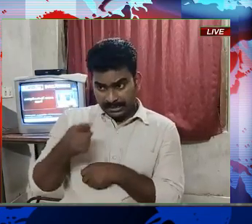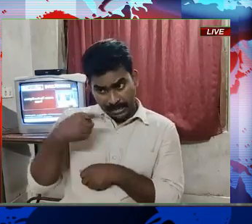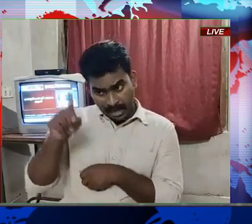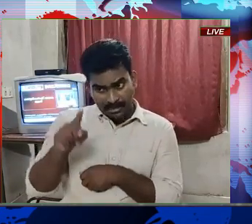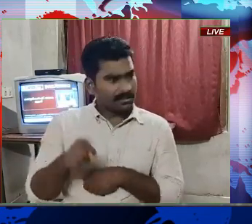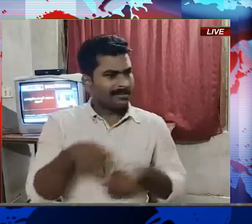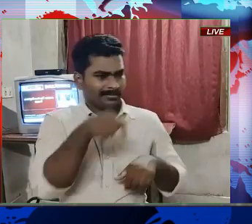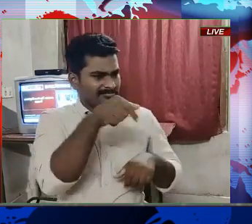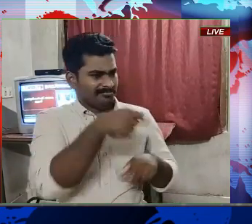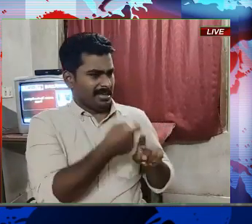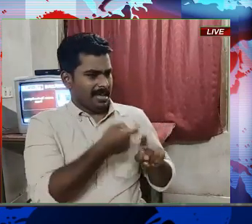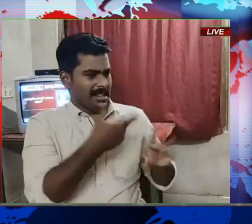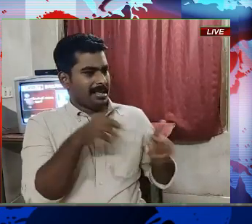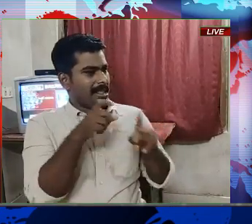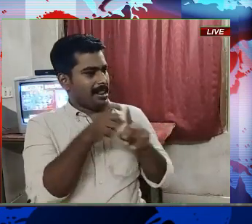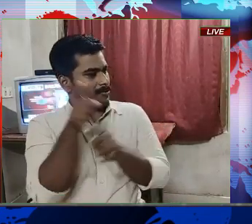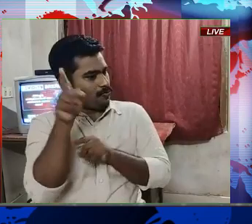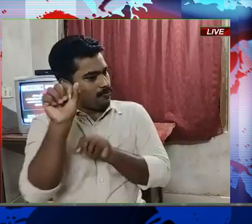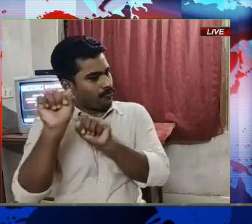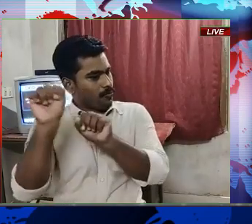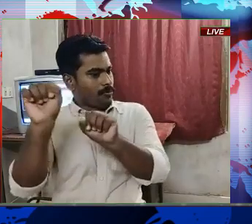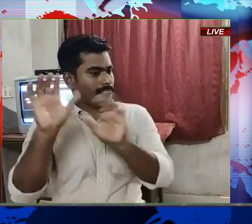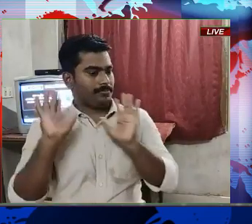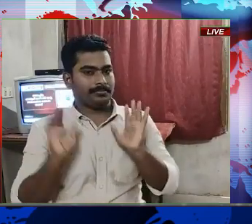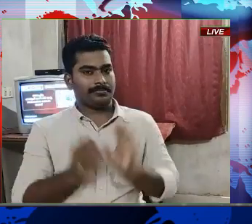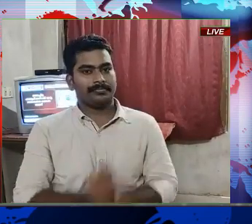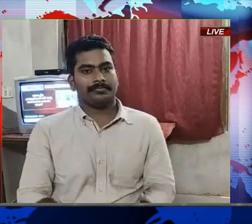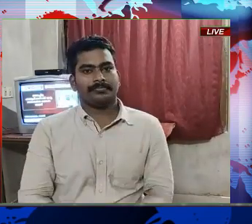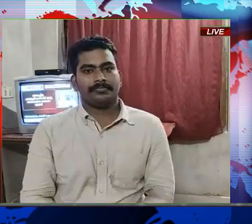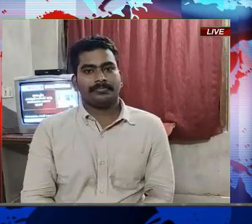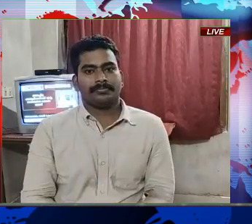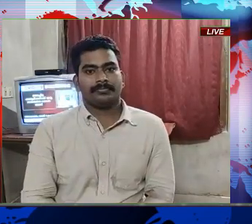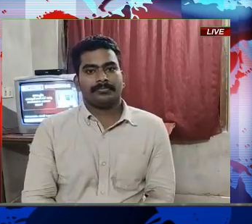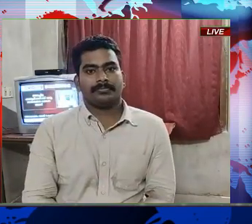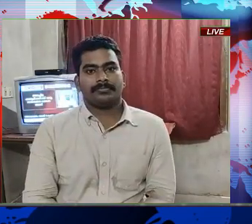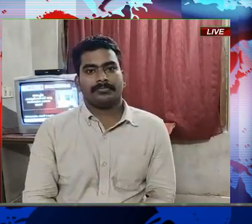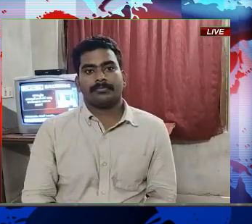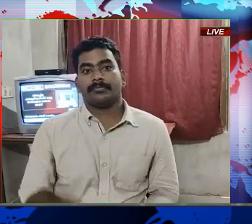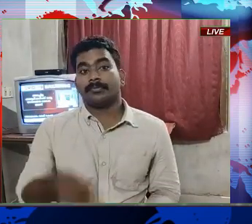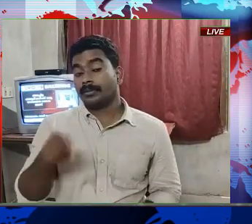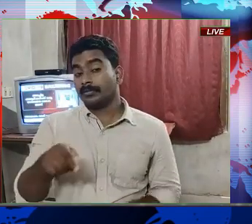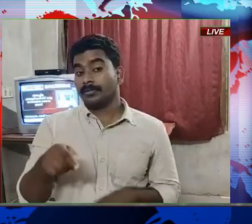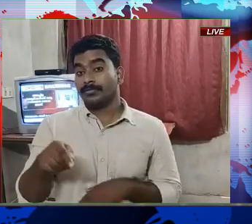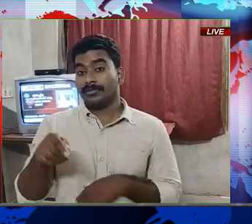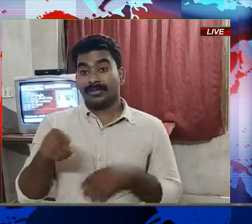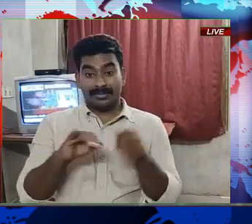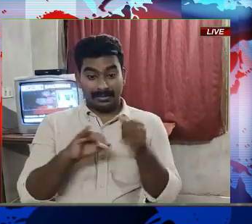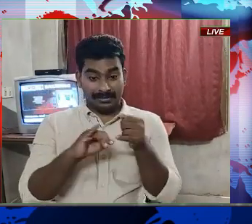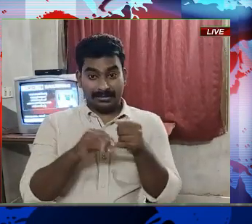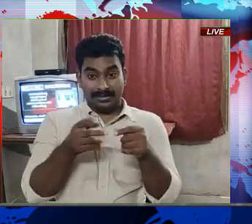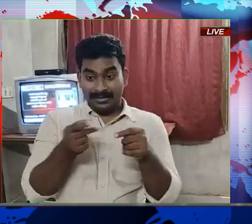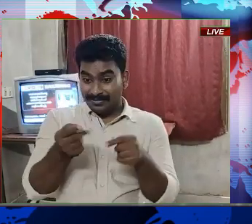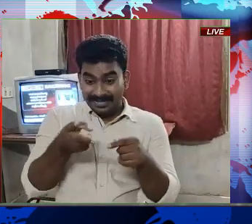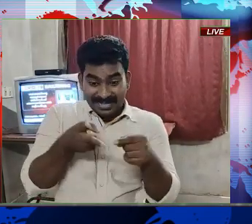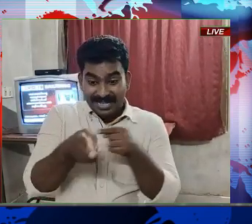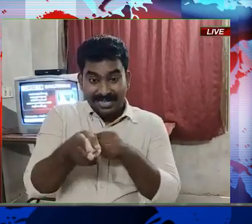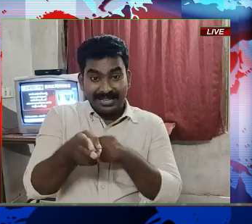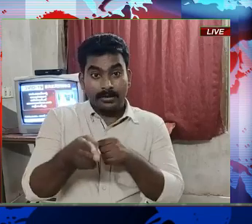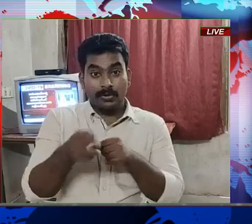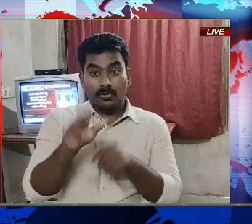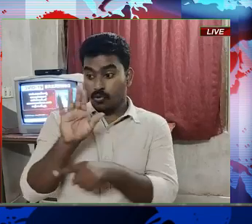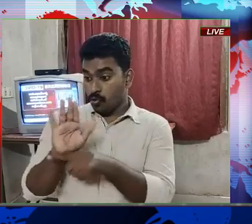അതുപോലെ ഈ സാലറി ചലഞ്ചുമായി ബന്ധപ്പെട്ട് സർക്കാർ ജീവനക്കാരെ ഒരു വിഭാഗത്തെ ഒഴിവാക്കുന്നുണ്ട് താൽക്കാലികം, പക്ഷേ സ്ഥിരം ജീവനക്കാരോടും